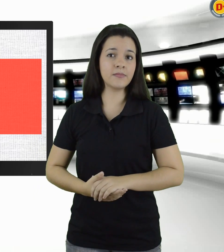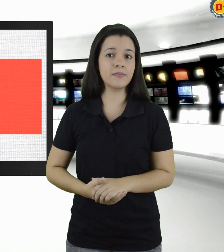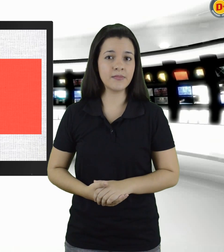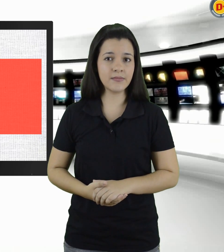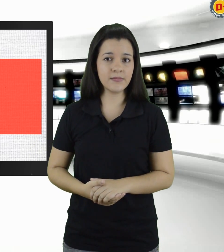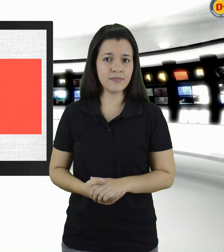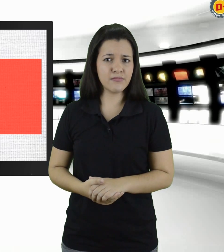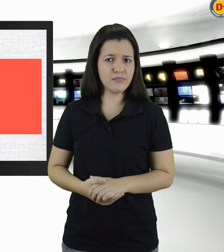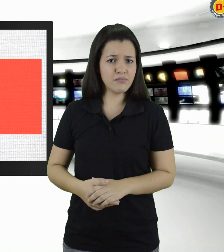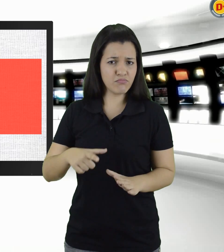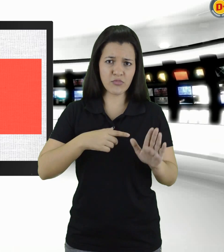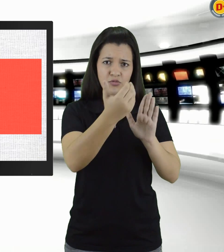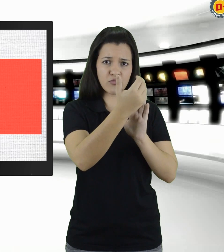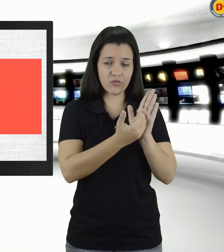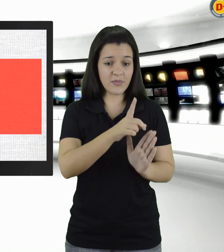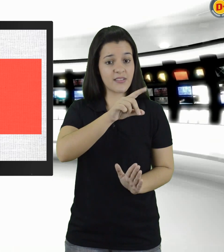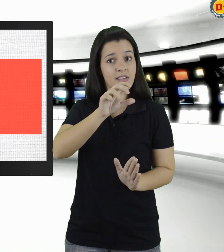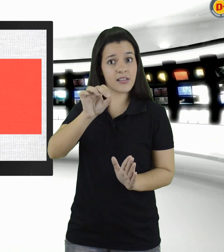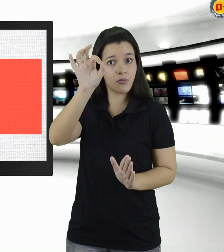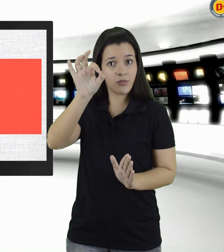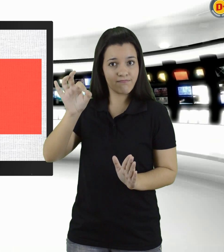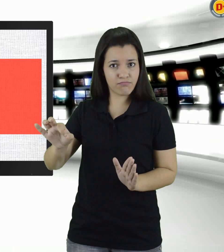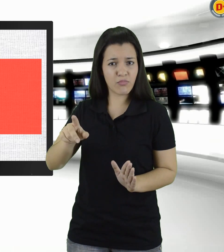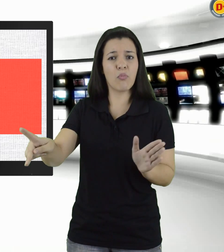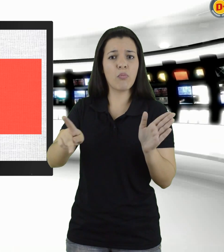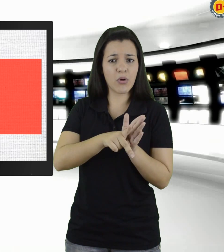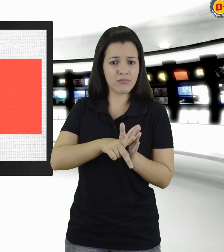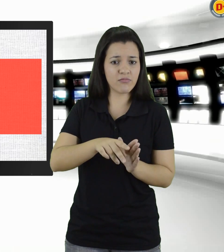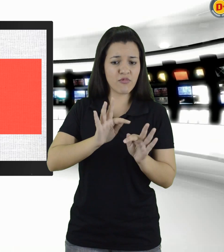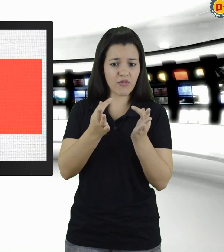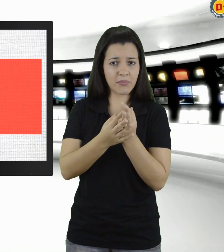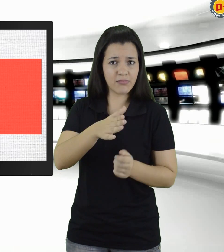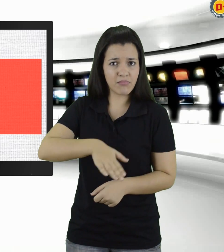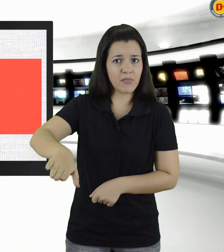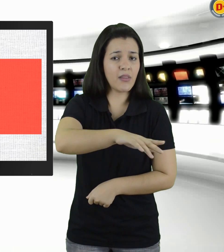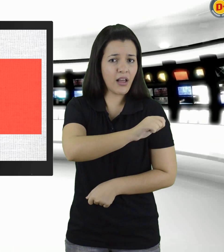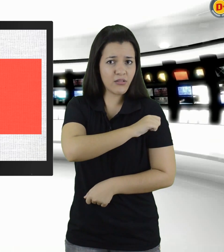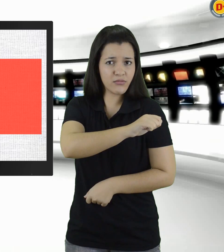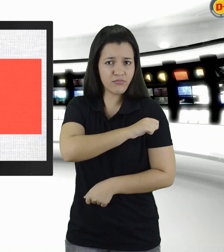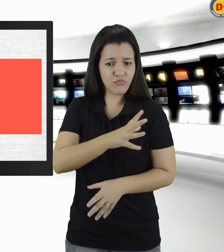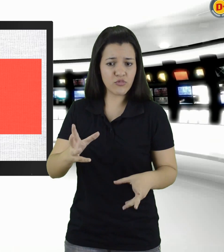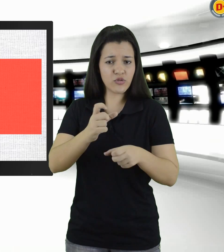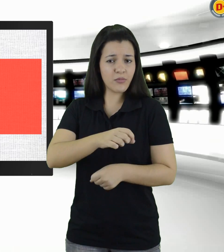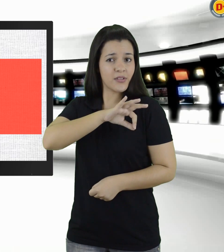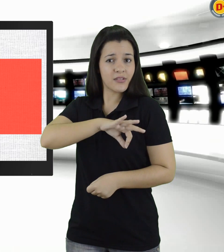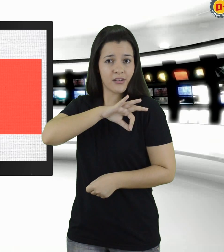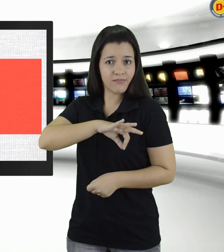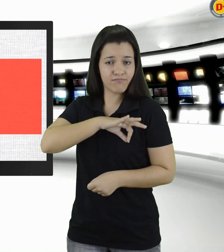as bolsas integrais de cem por cento são destinadas para os candidatos com renda familiar bruta por pessoa de até